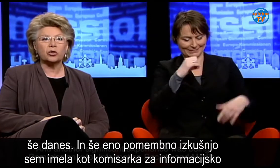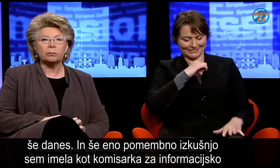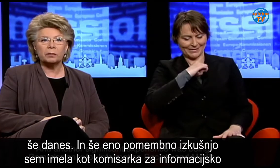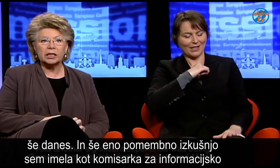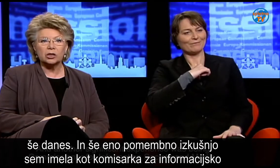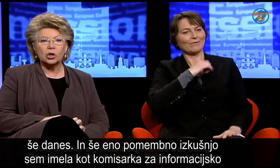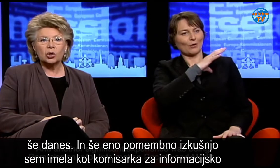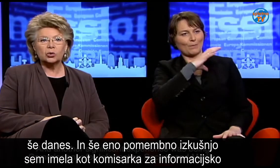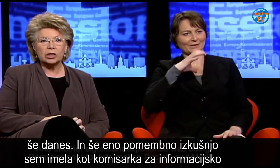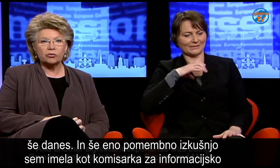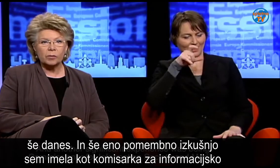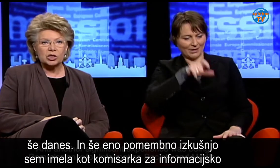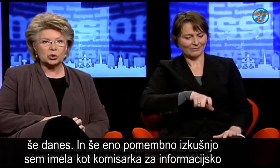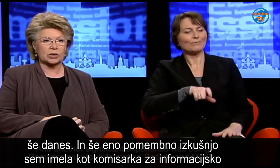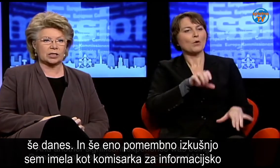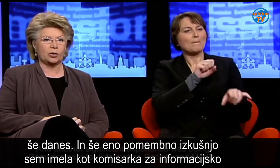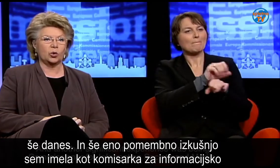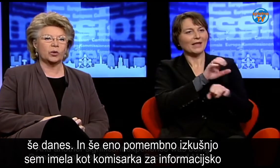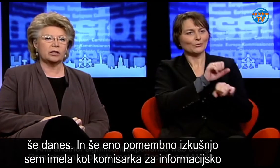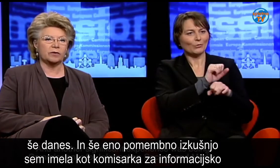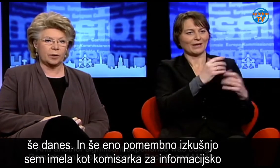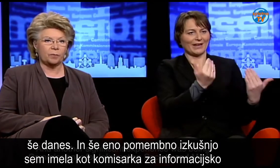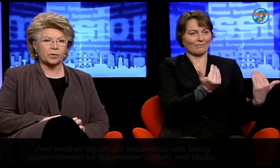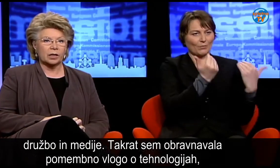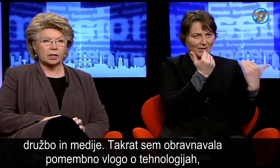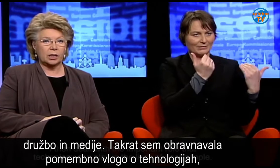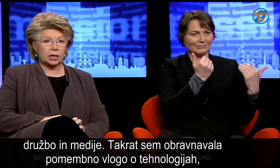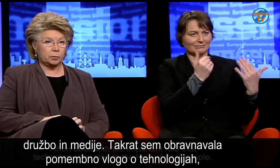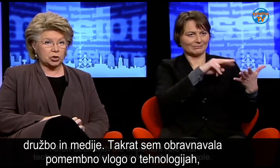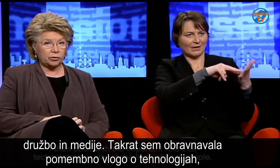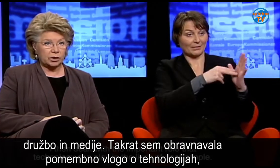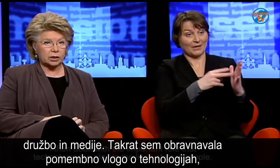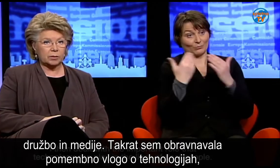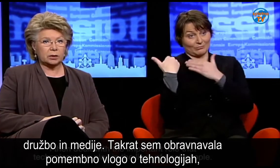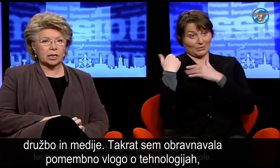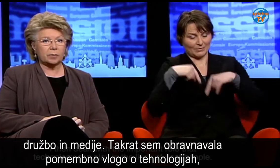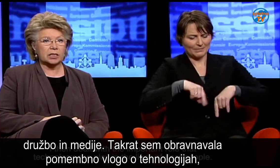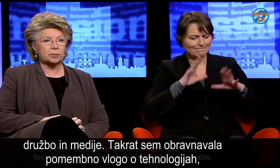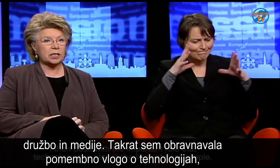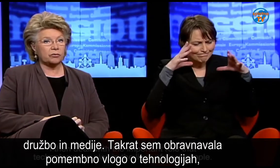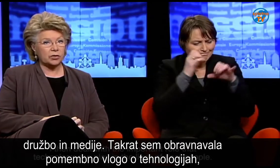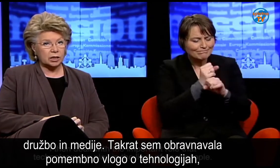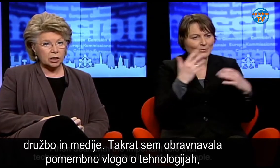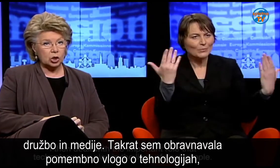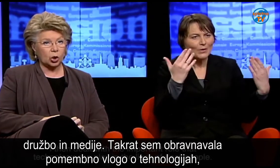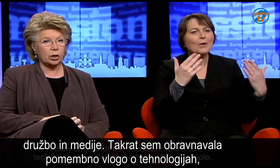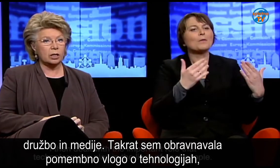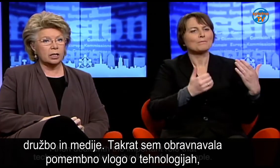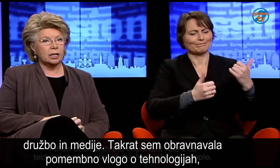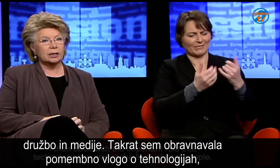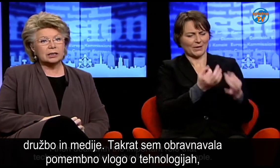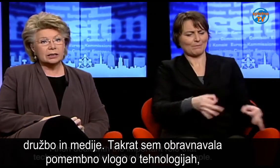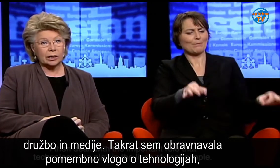Kommissarin für Medien- und Informationstechnologie war. Ich beschäftigte mich damals mit der wichtigen